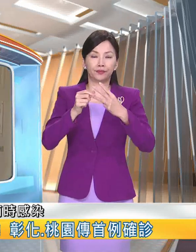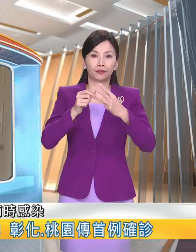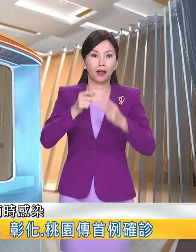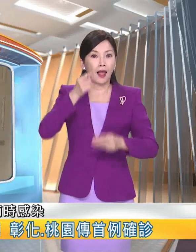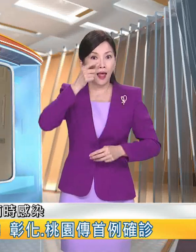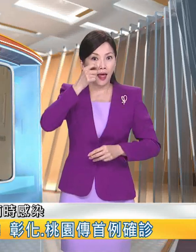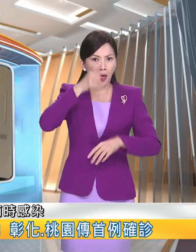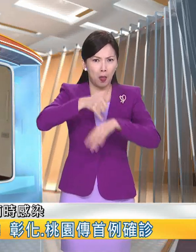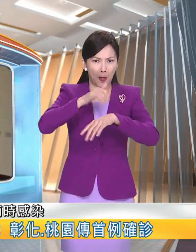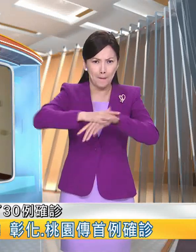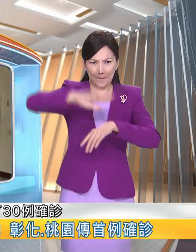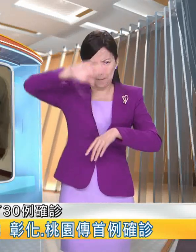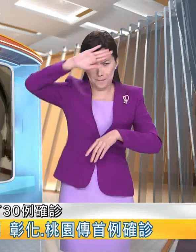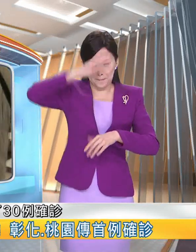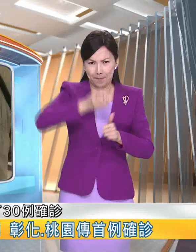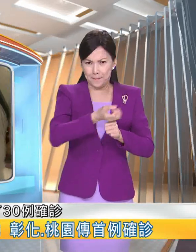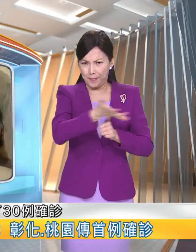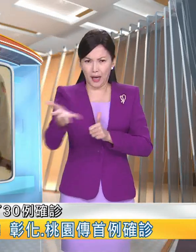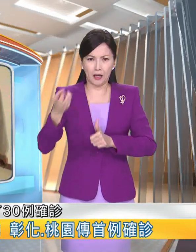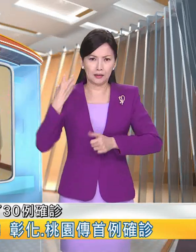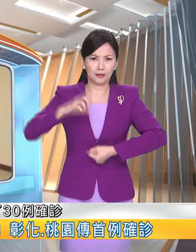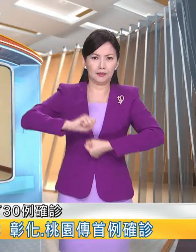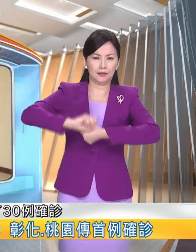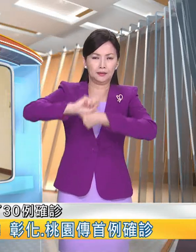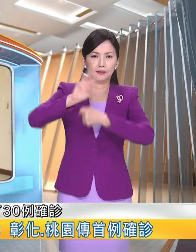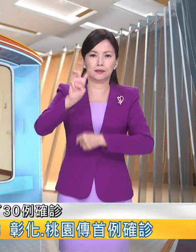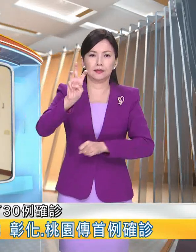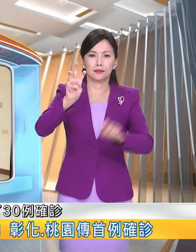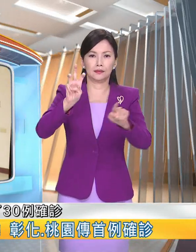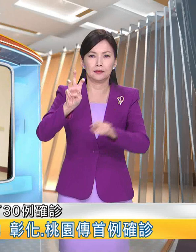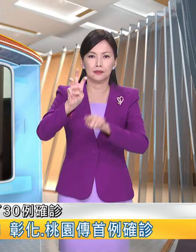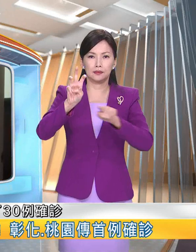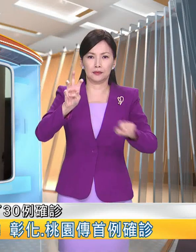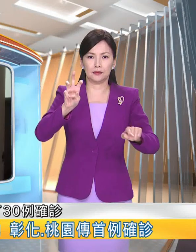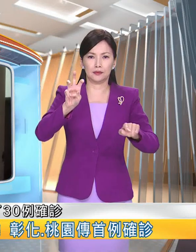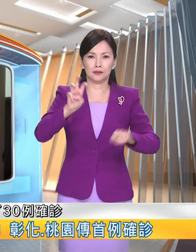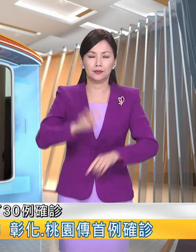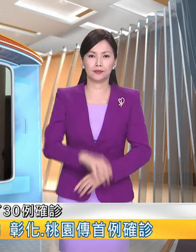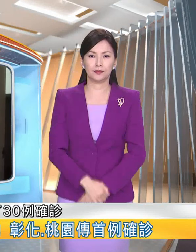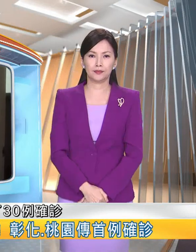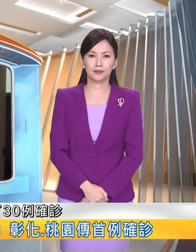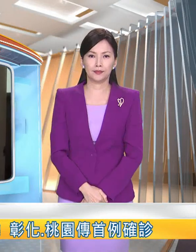染。至于台南，则是新增了30例的确诊。